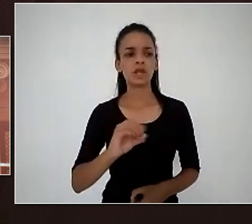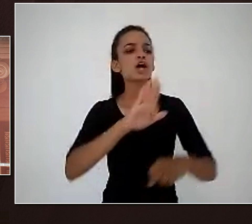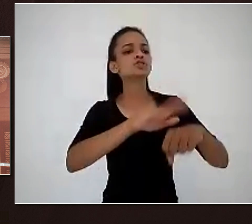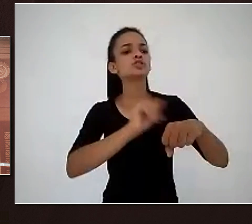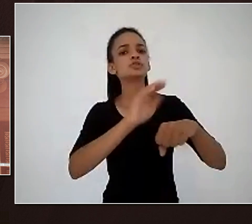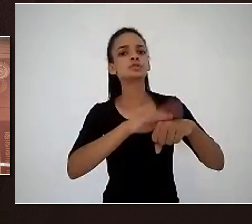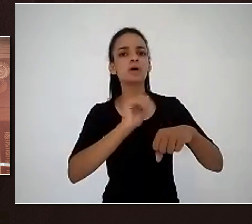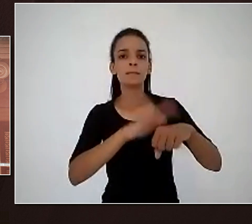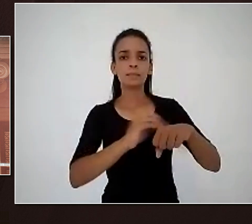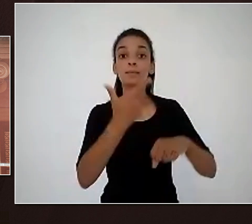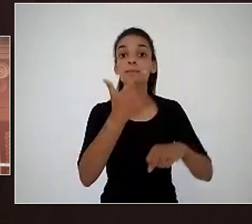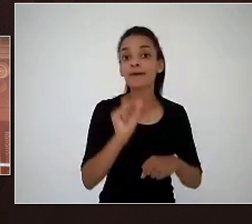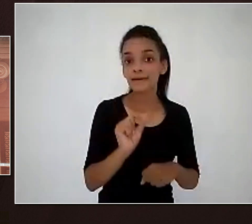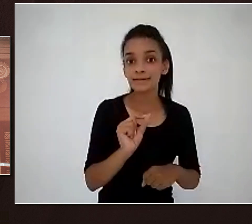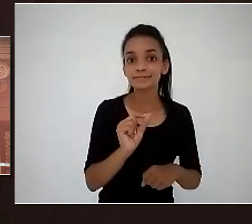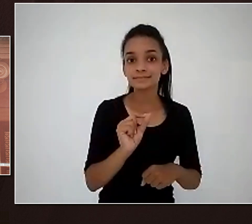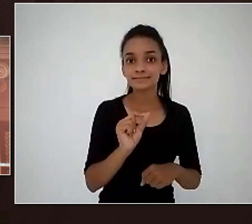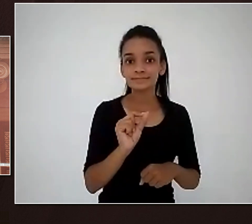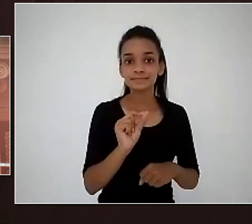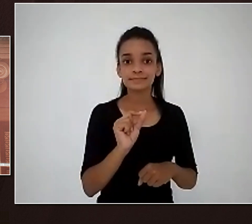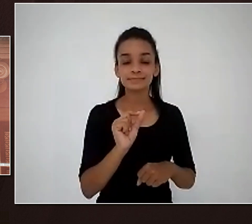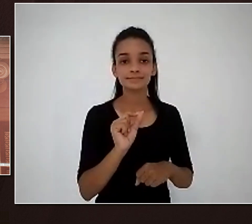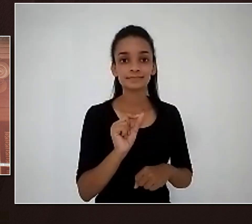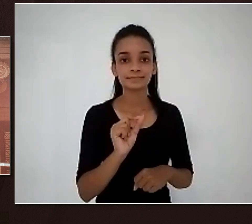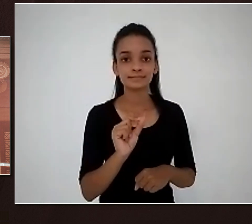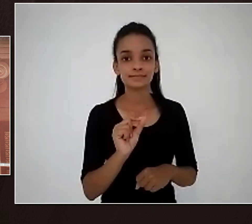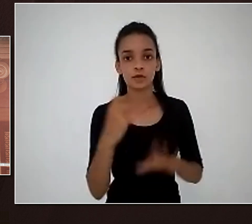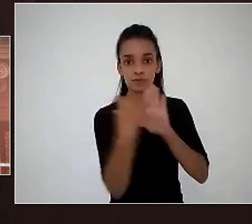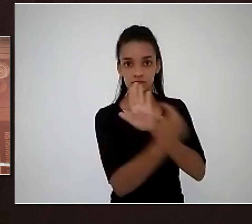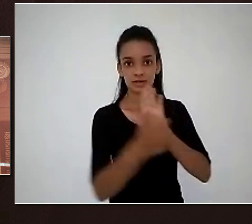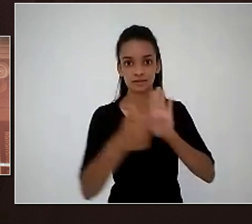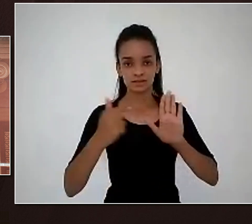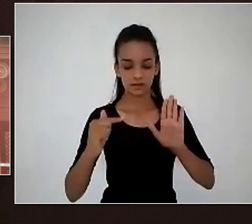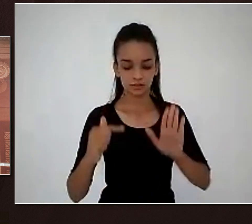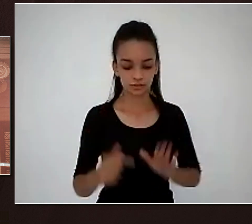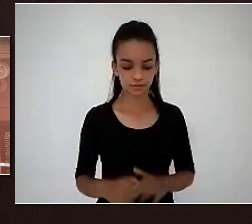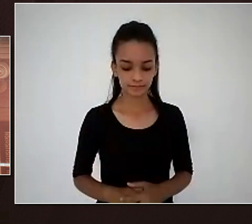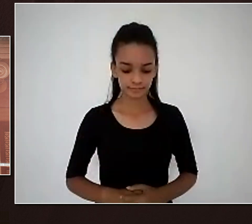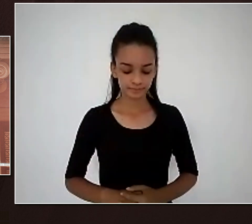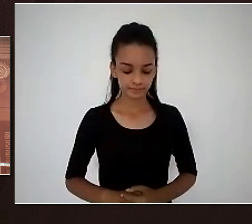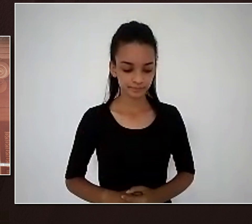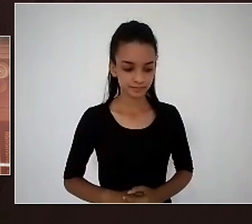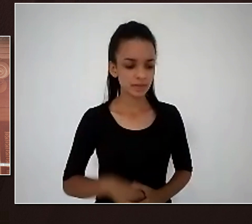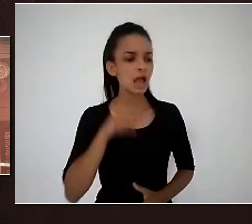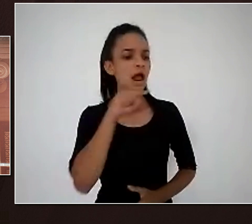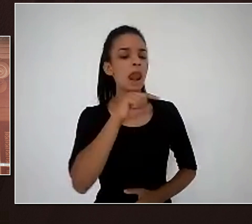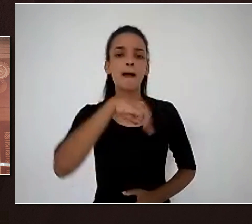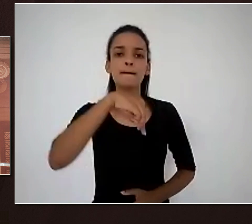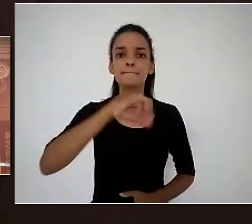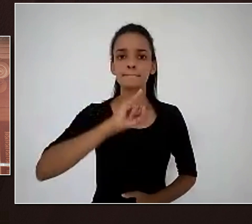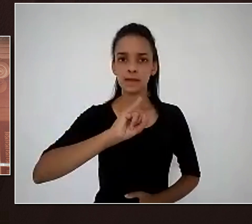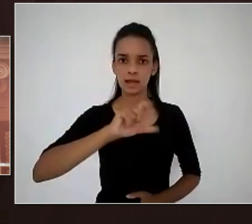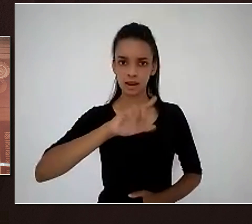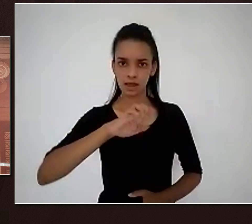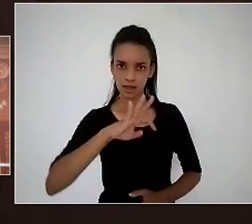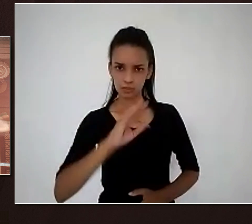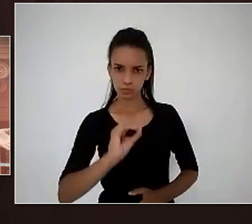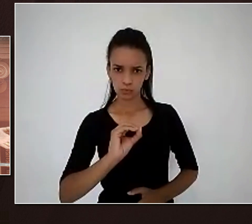quem? Da igreja em Éfeso, versículo 17. De Mileto, mandou a Éfeso chamar